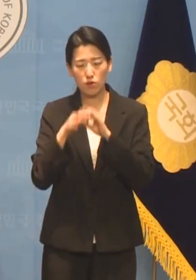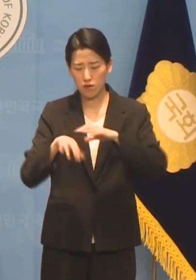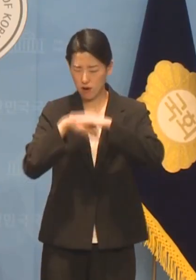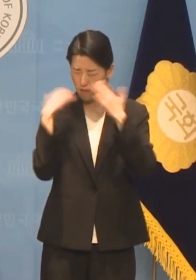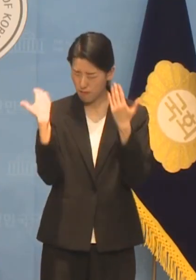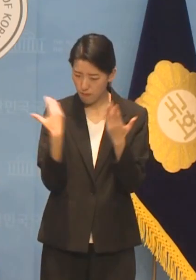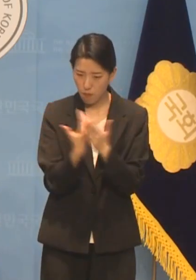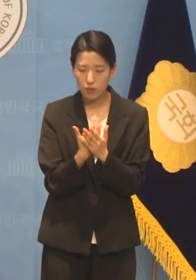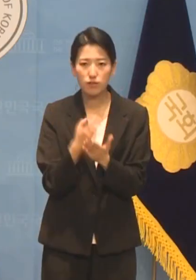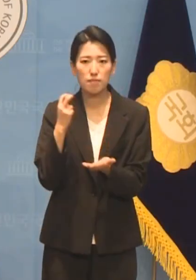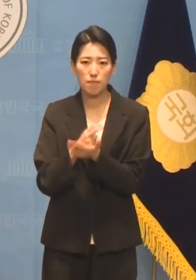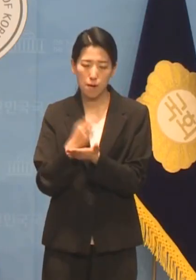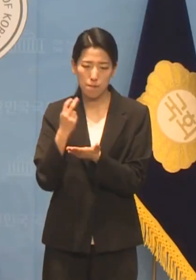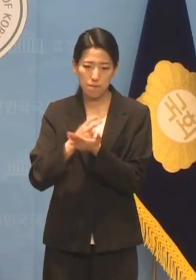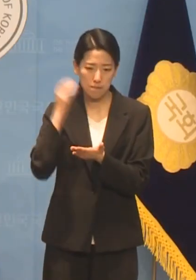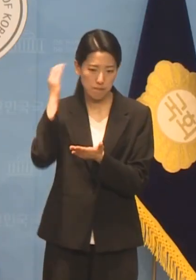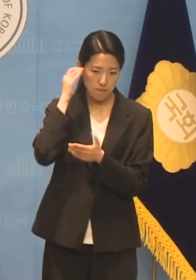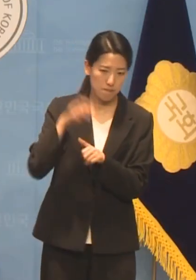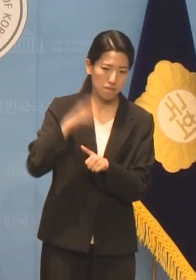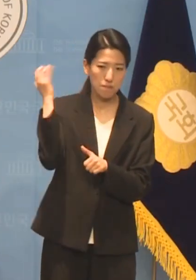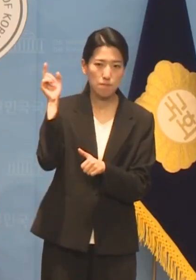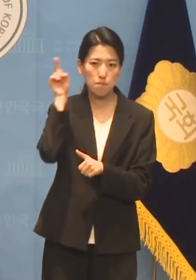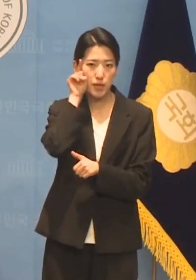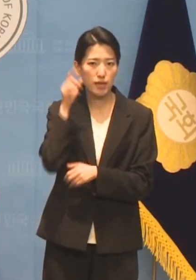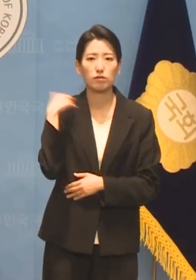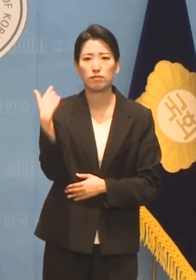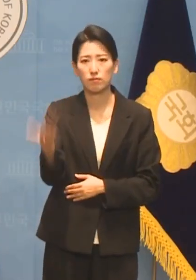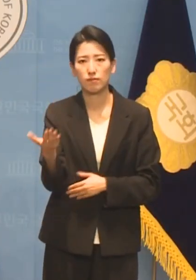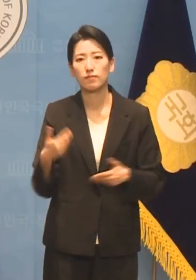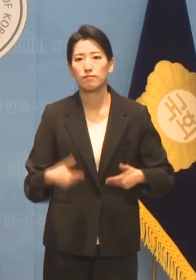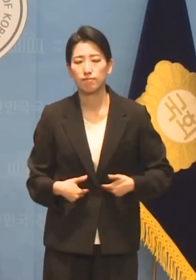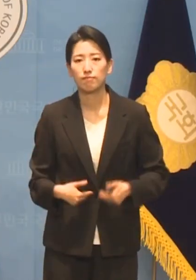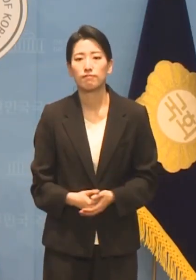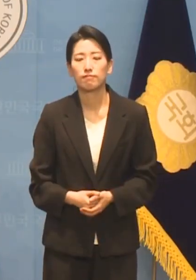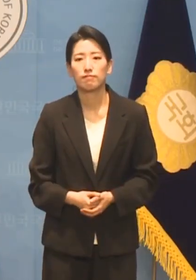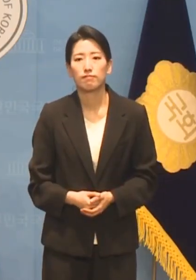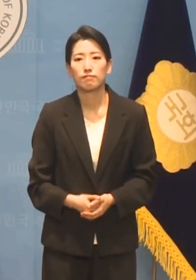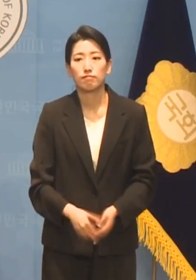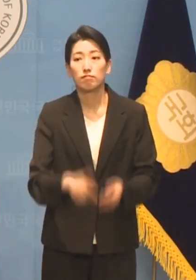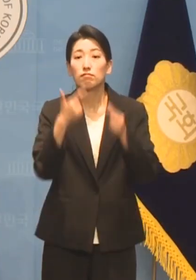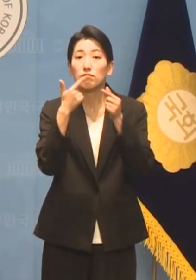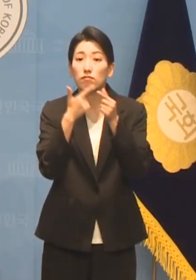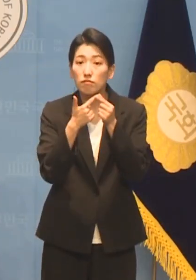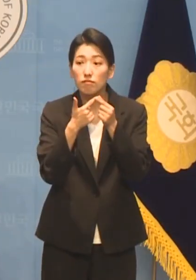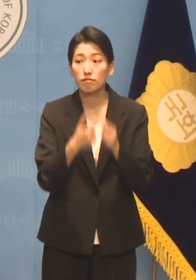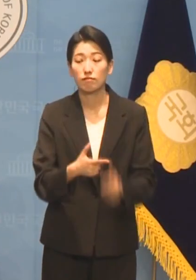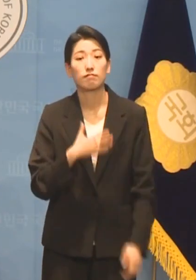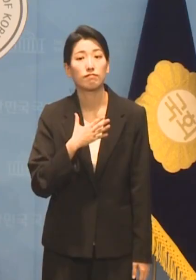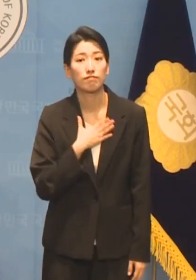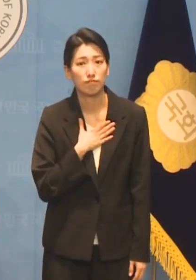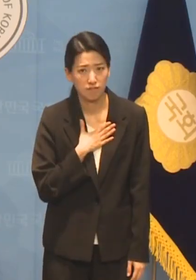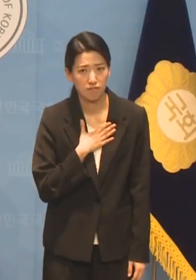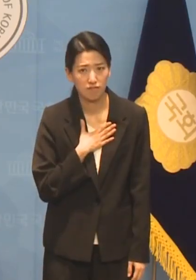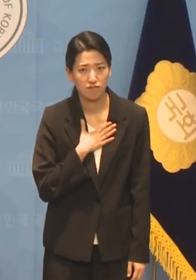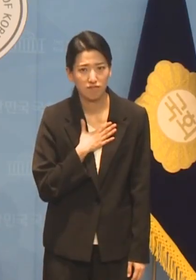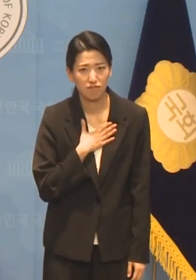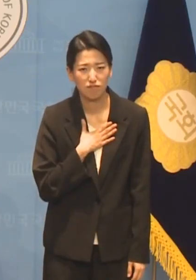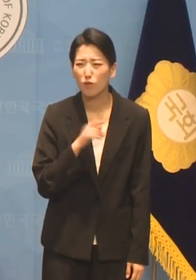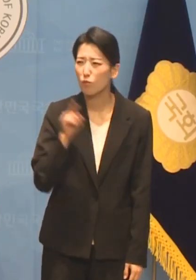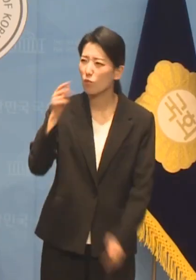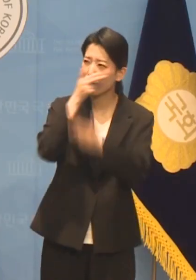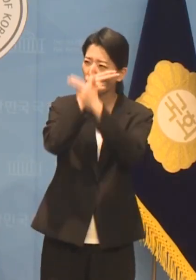규제 전면 도입이라는 발상의 대전환이 필요합니다. 여섯째, 저는 이재명 후보는